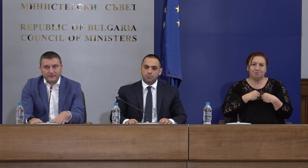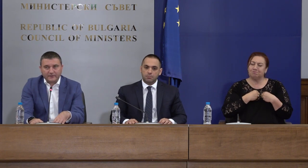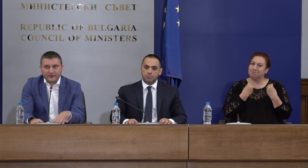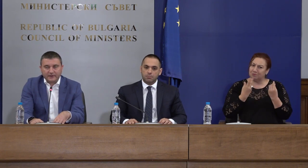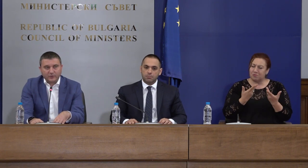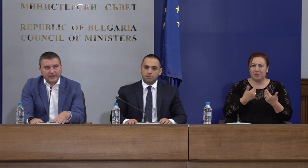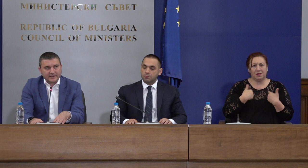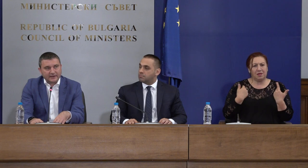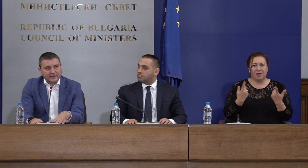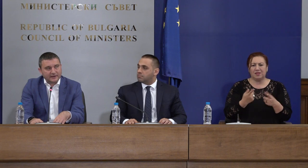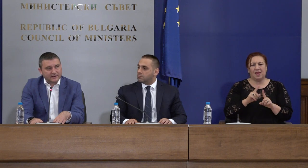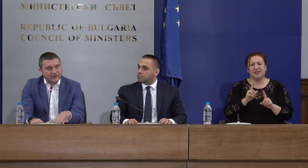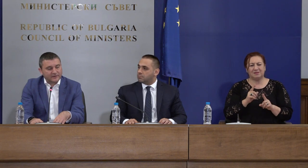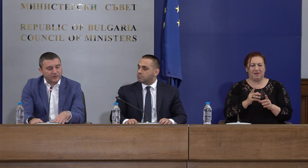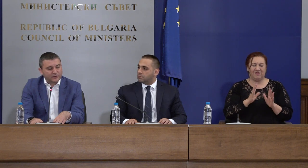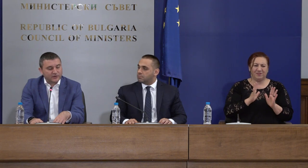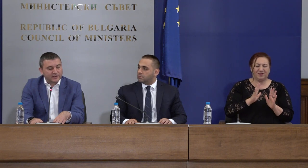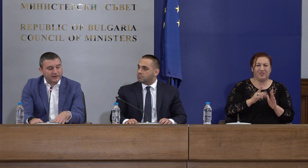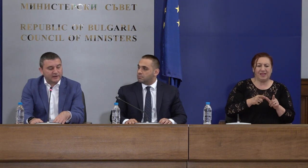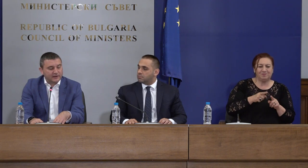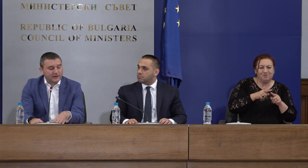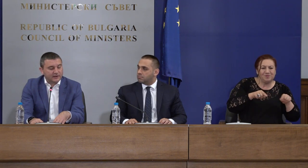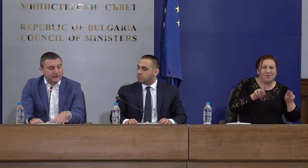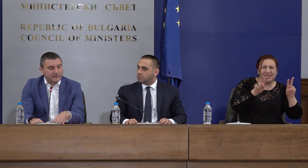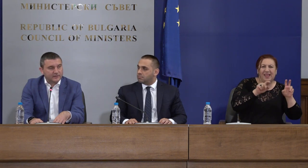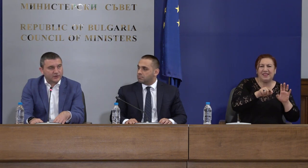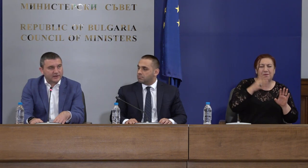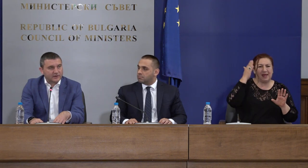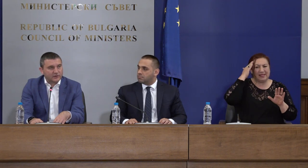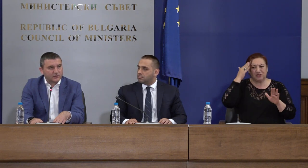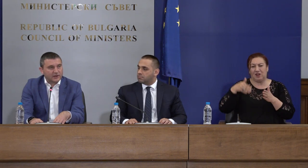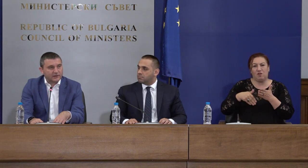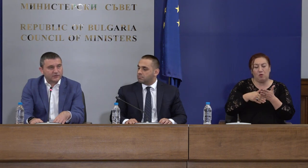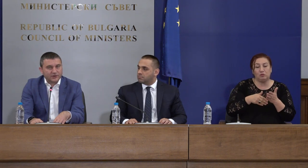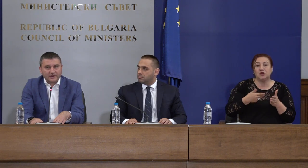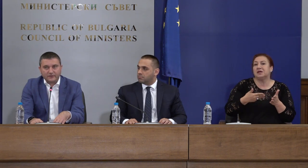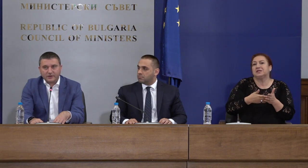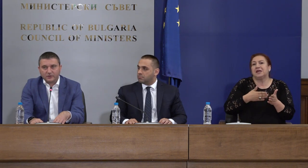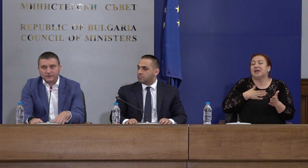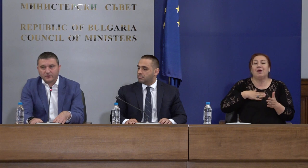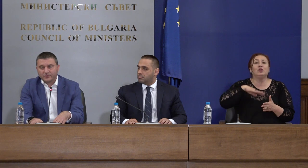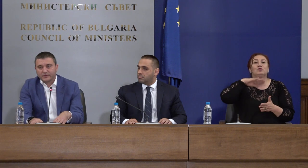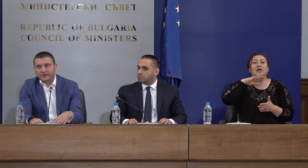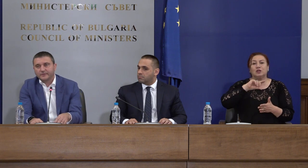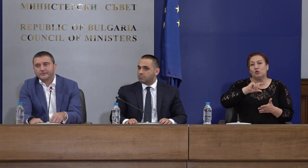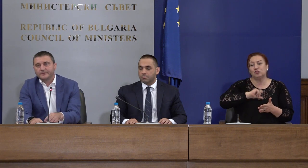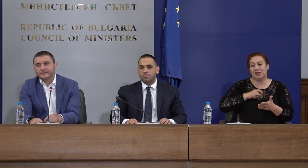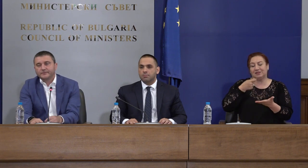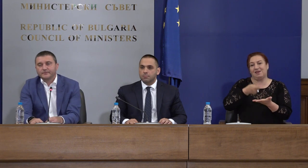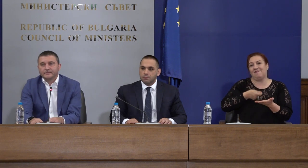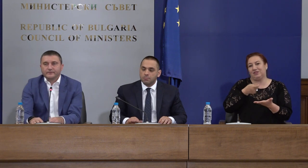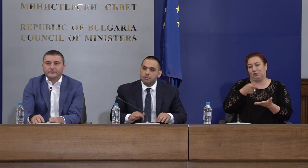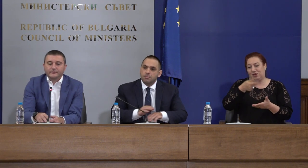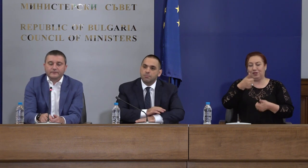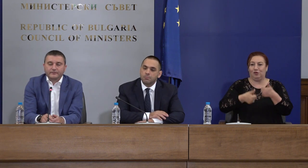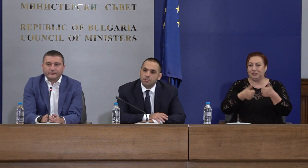сме в хипотезата на държавна помощ заради участието на достатъчно частни инвеститори в този процес.